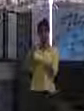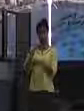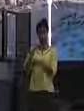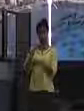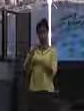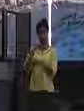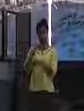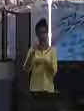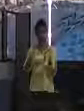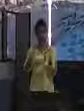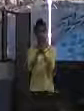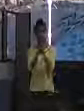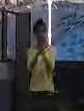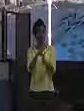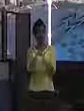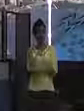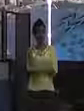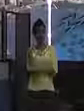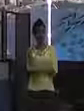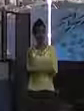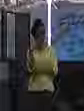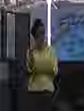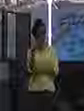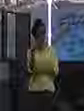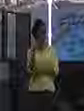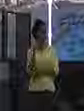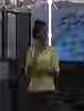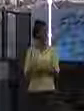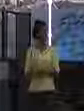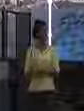Chegou da couro? Dá.